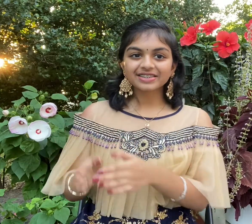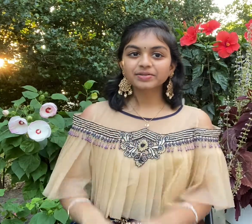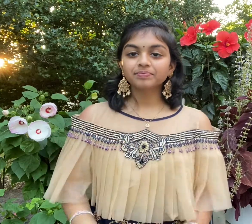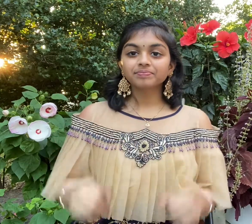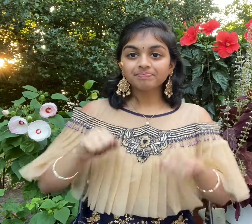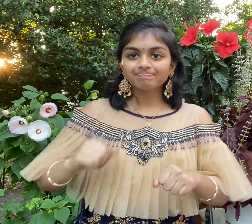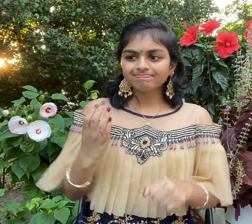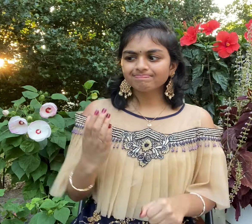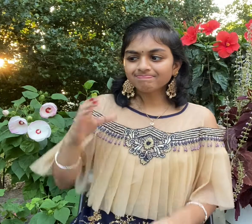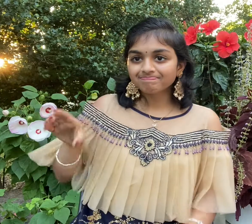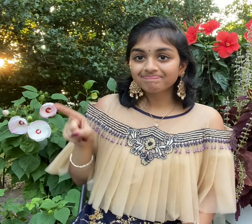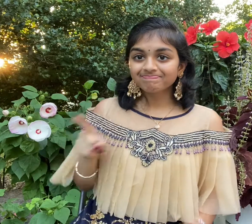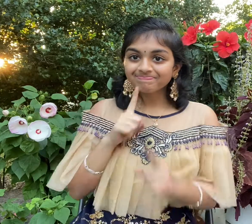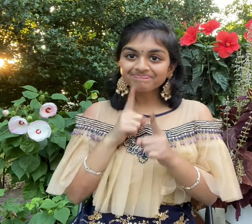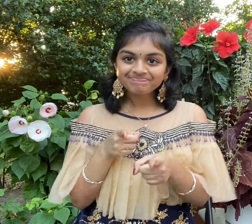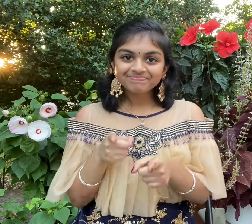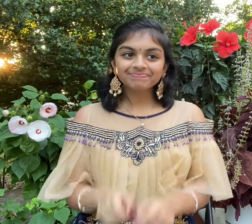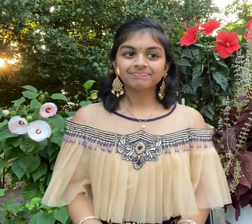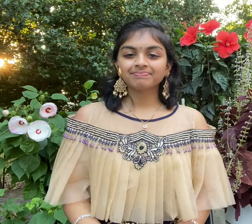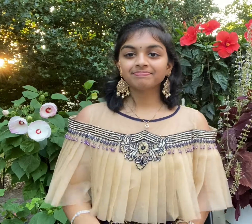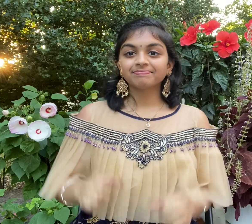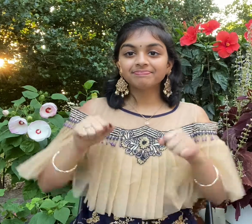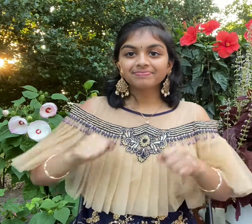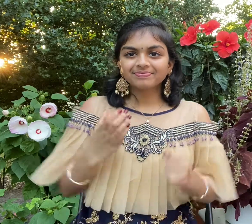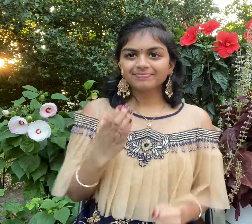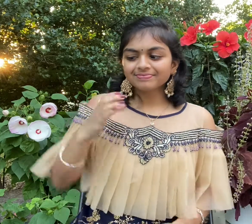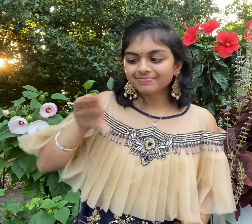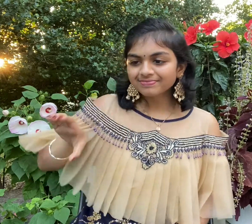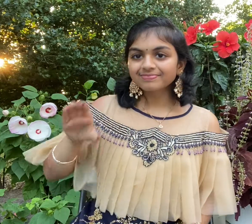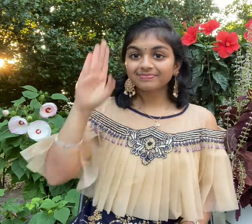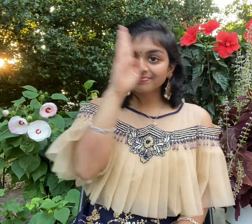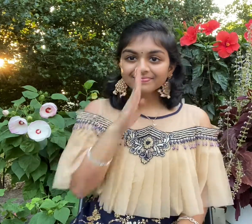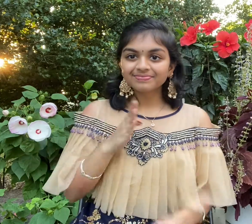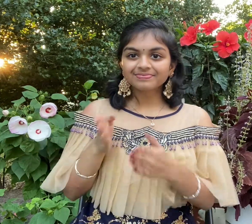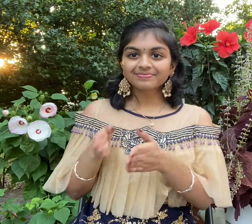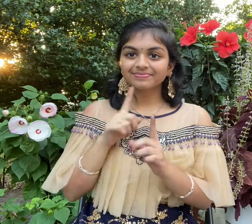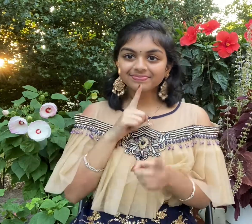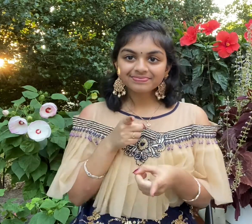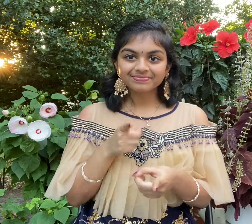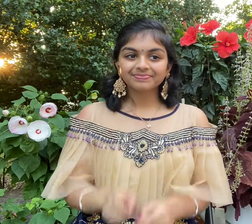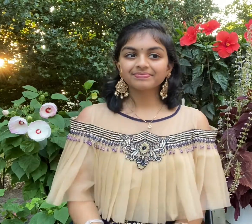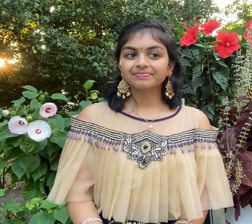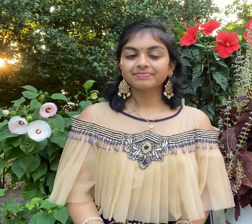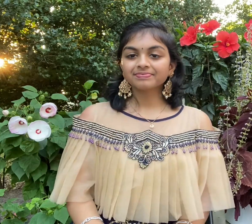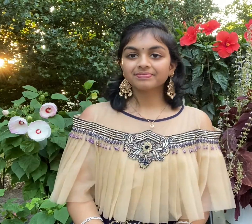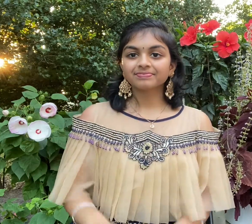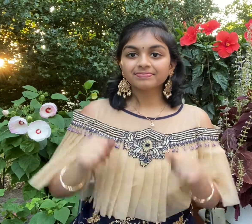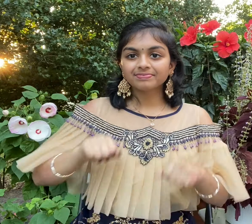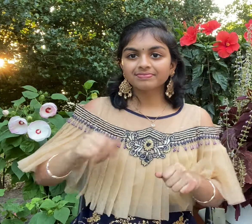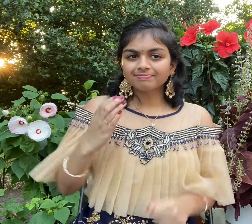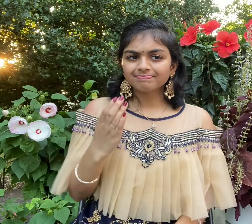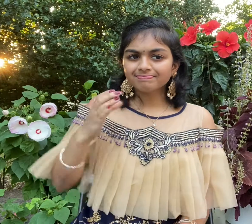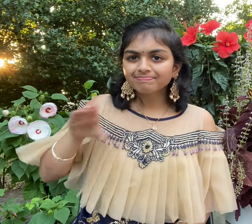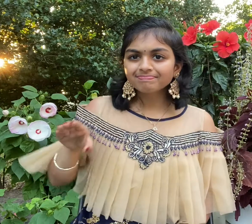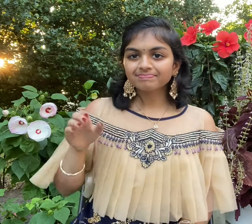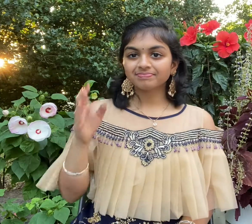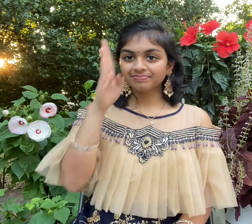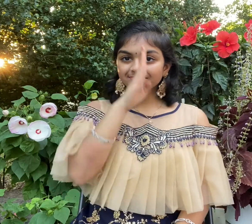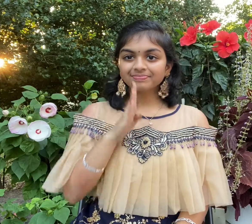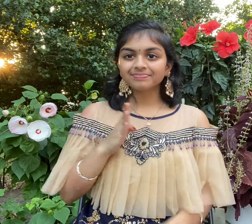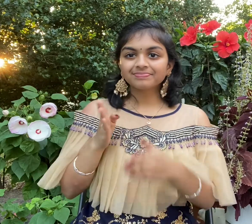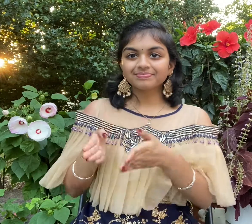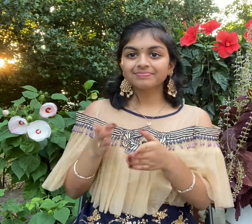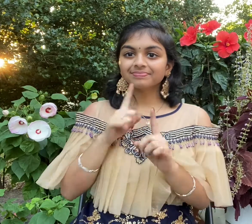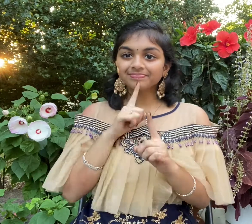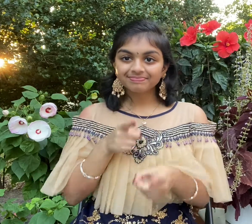ತಿಂದವರ ನುಡಿಸಬಹುದು ಗರ ಹೊಡೆದವರ ನುಡಿಸಬಹುದು ಗರ ಹೊಡೆದವರ.